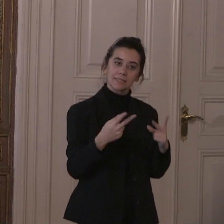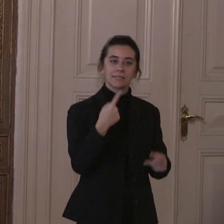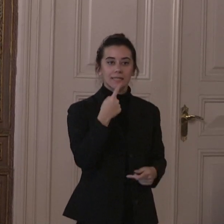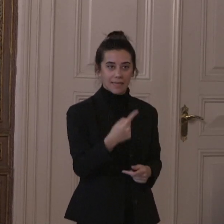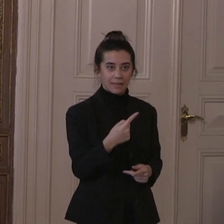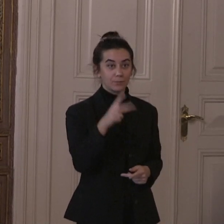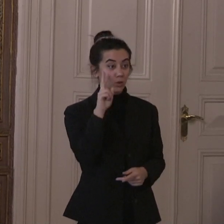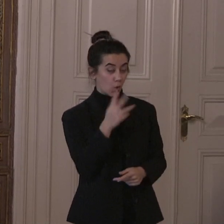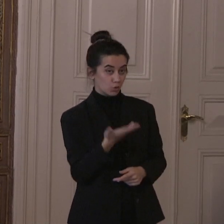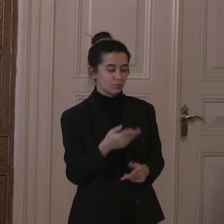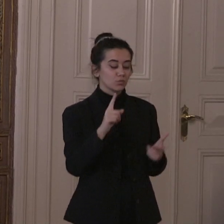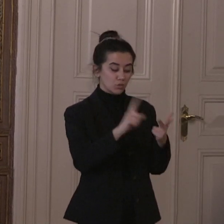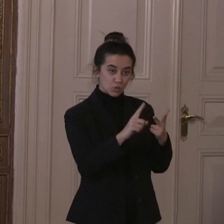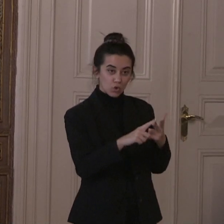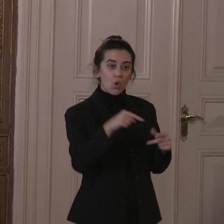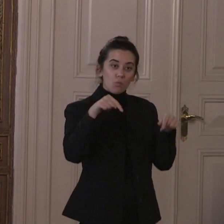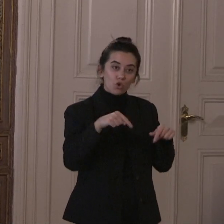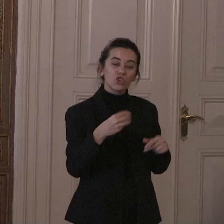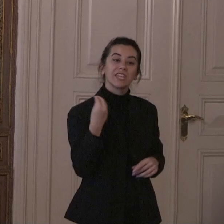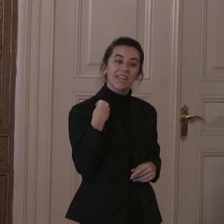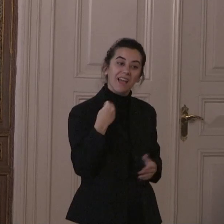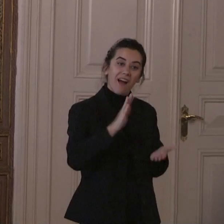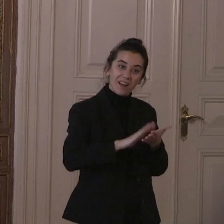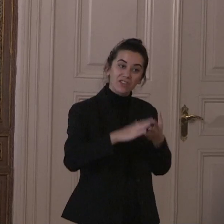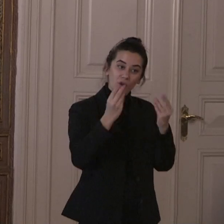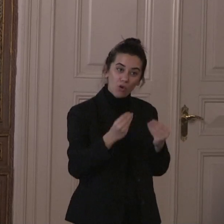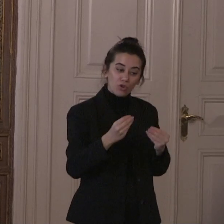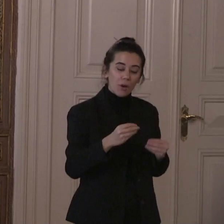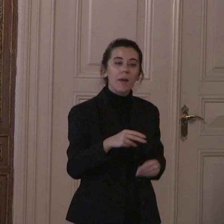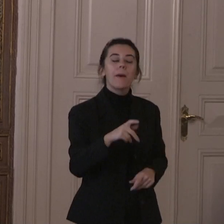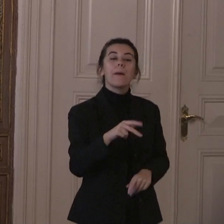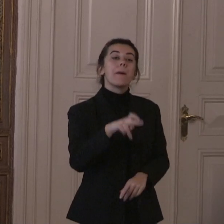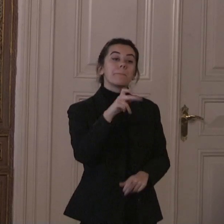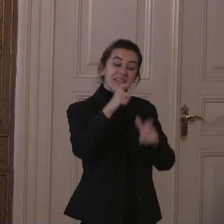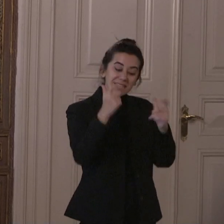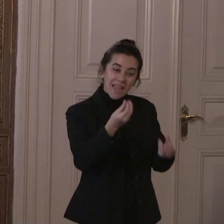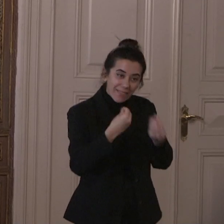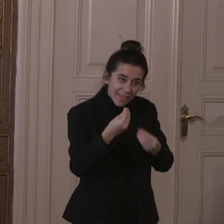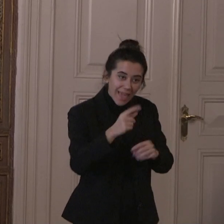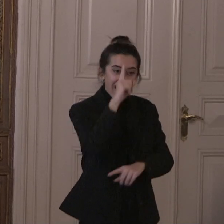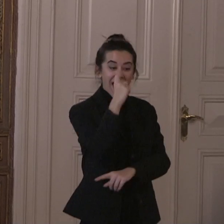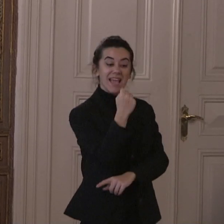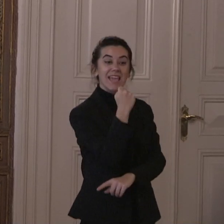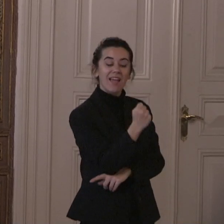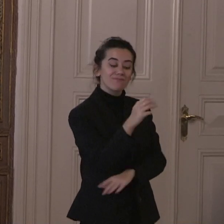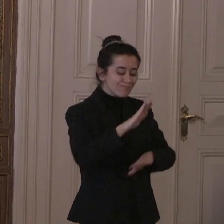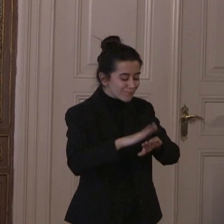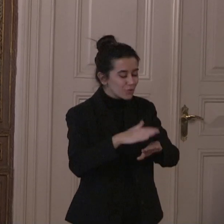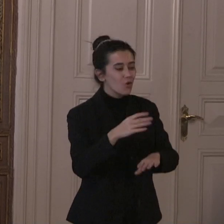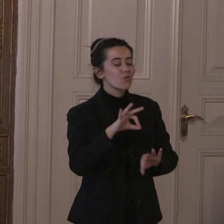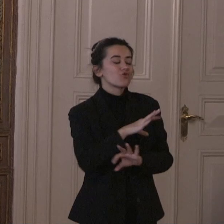Üçüncü öğrenci de, bugün yeni arkadaşlar edindik, pizza yedik, heykellere dokunduk. Bugün çok keyifli